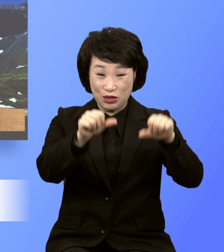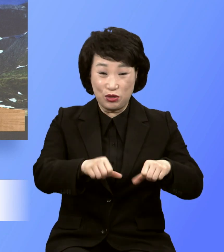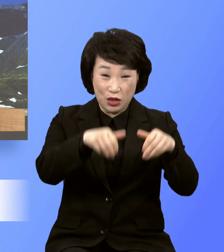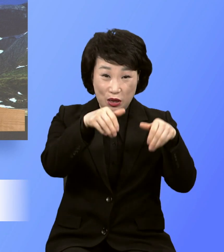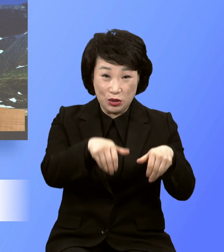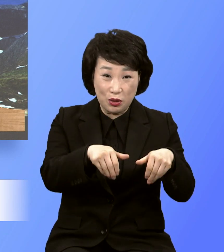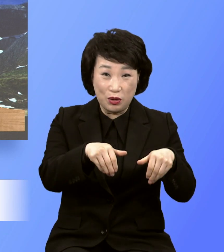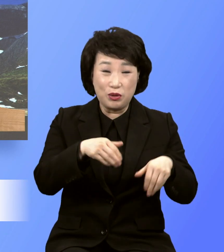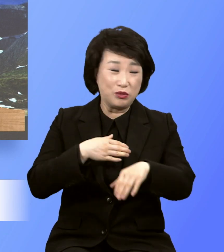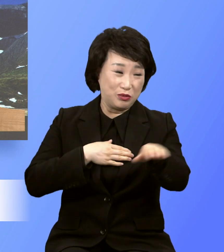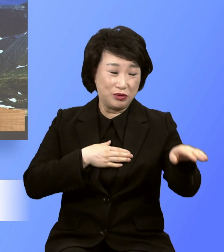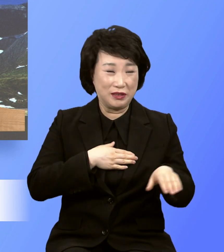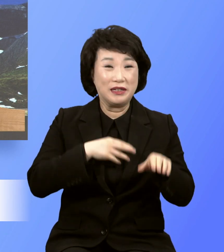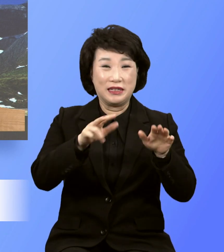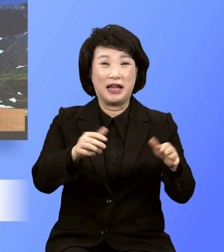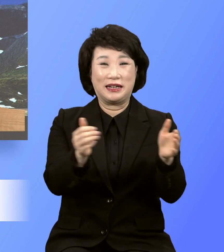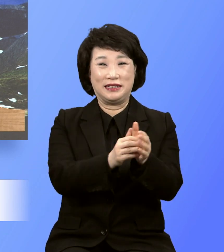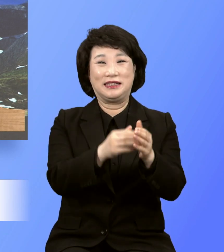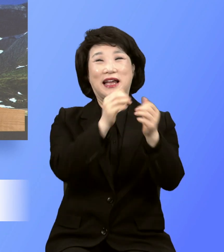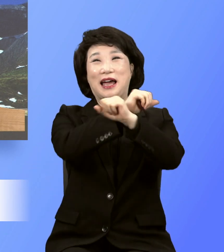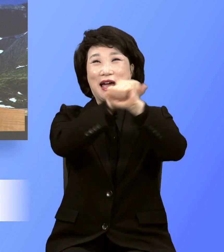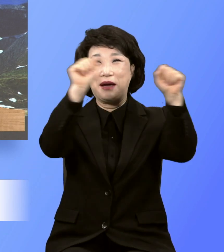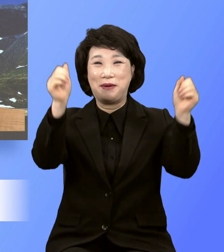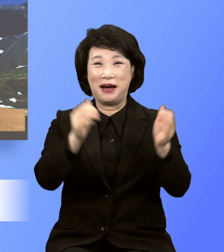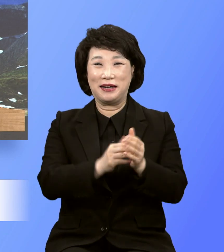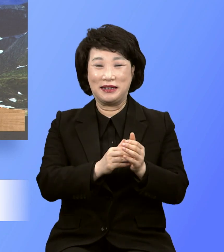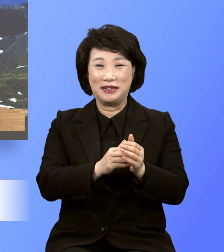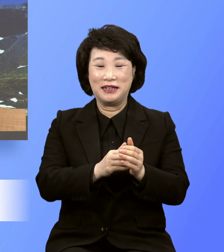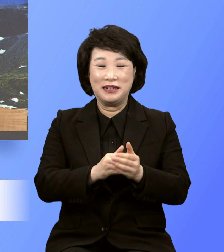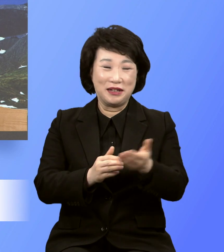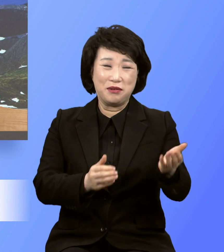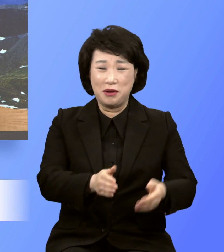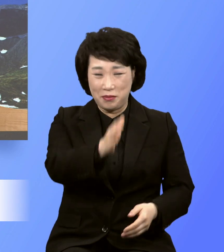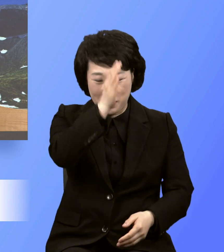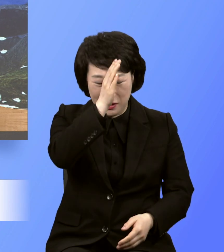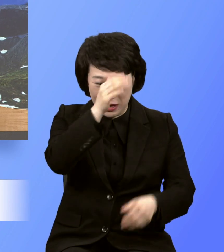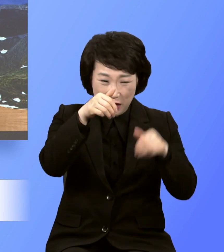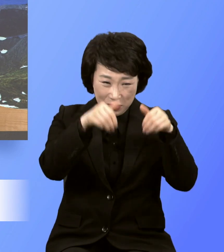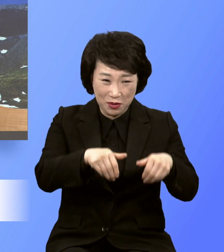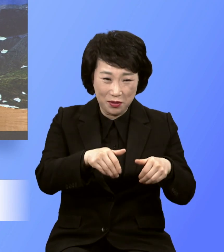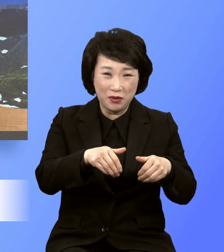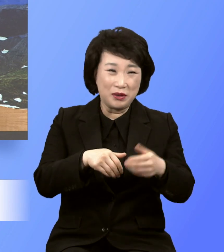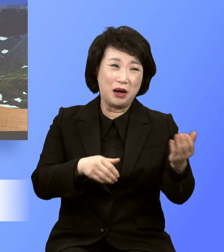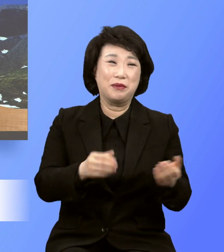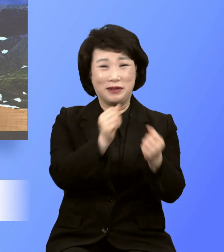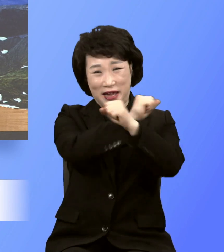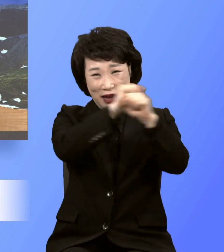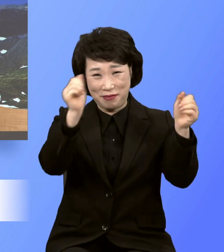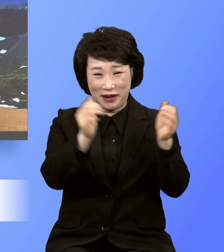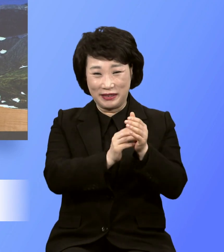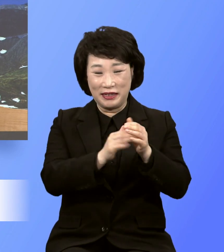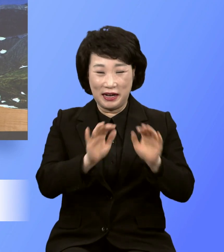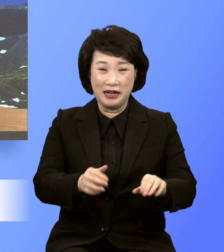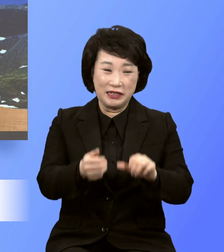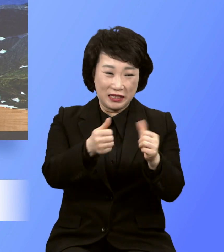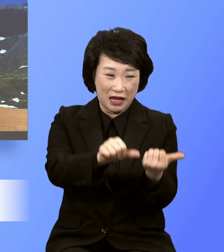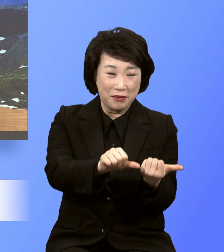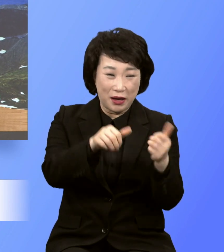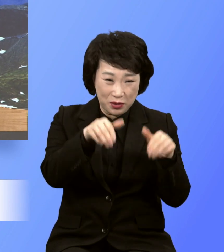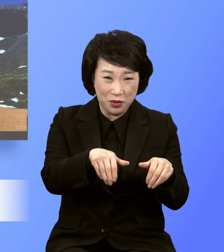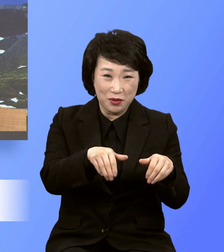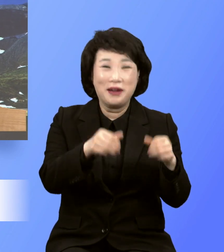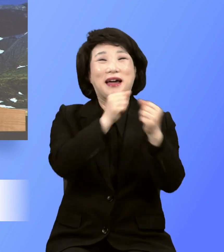저주의 노예에서 해방, 질병의 노예에서 해방, 사망의